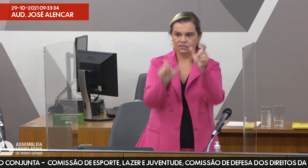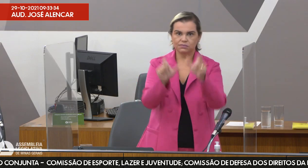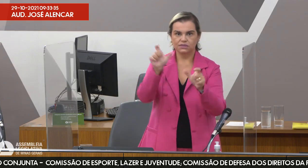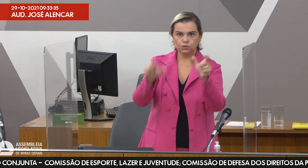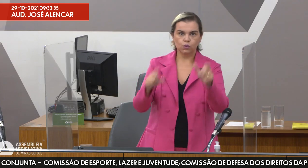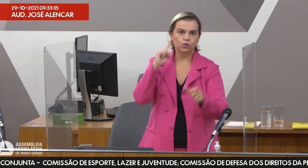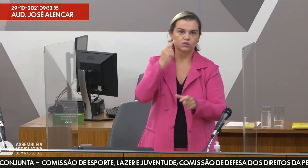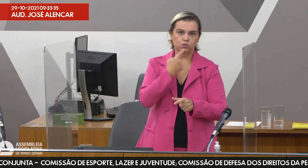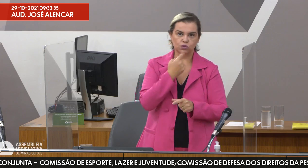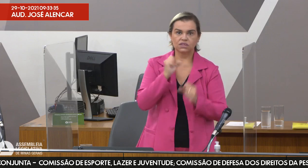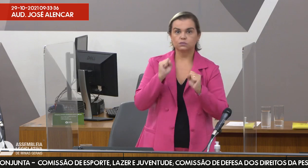própria língua.